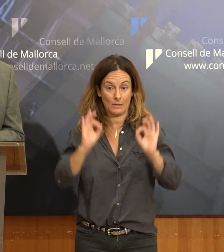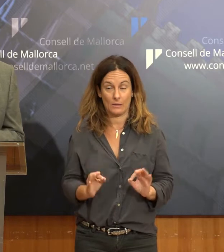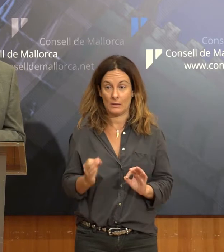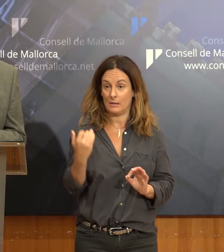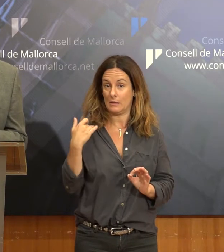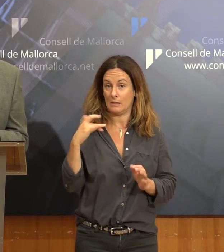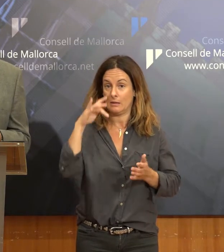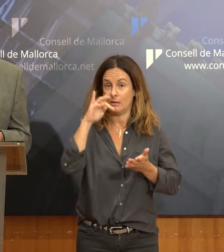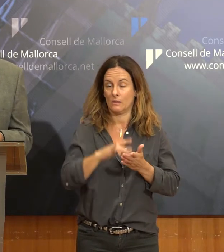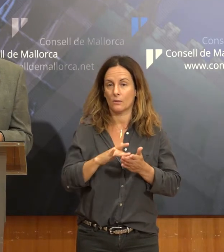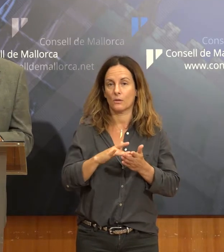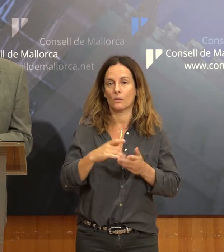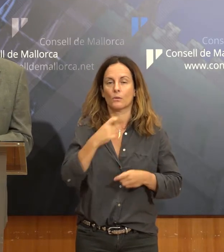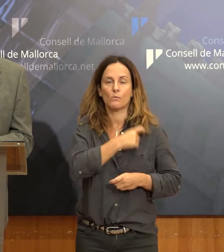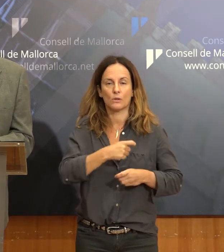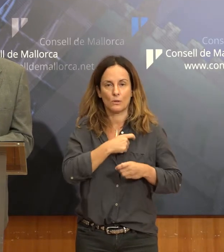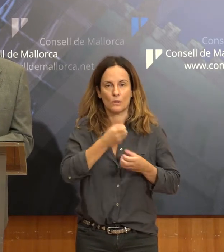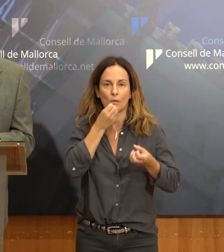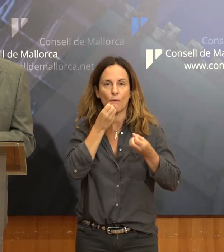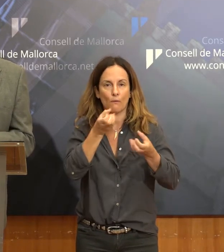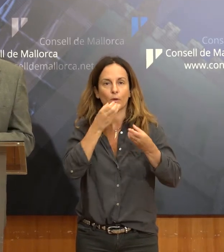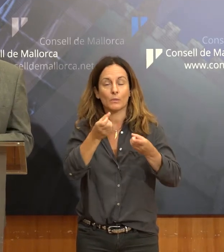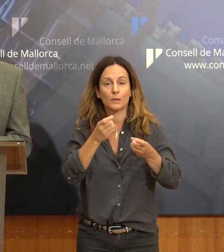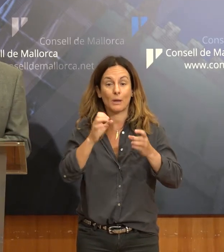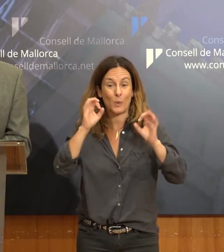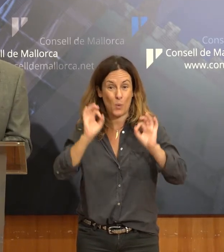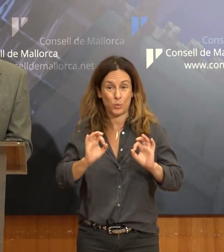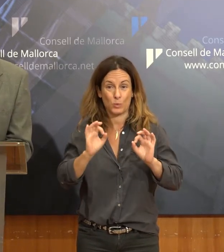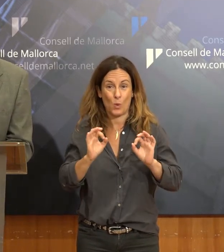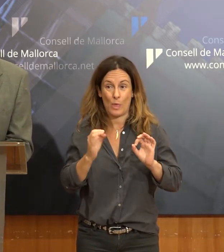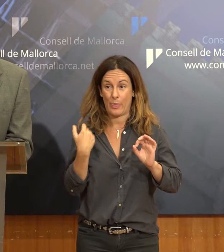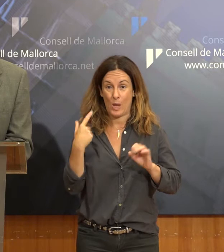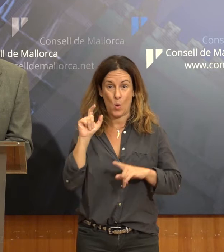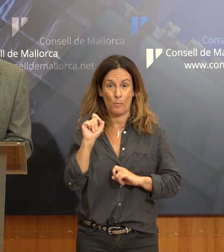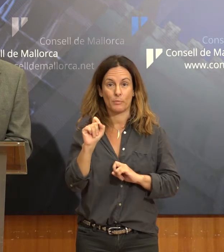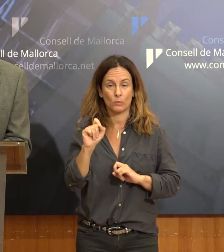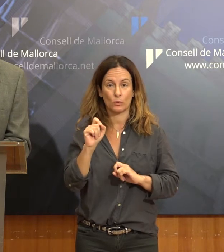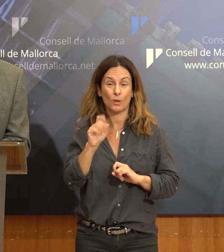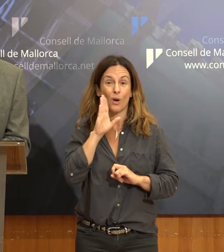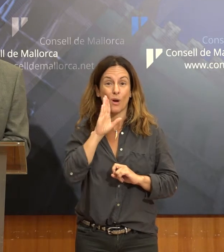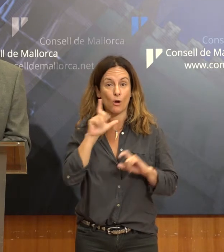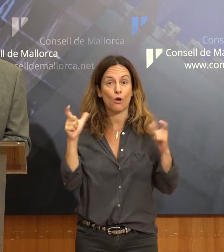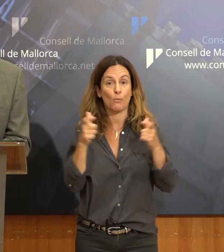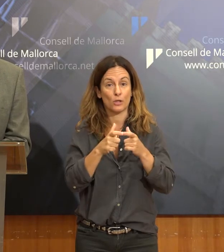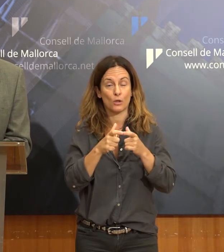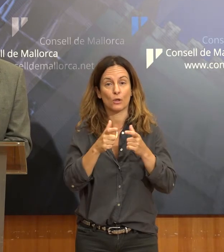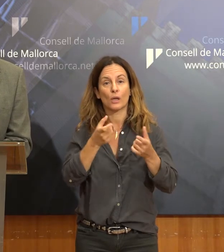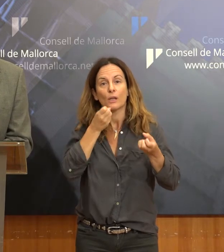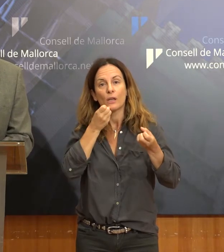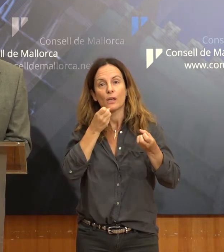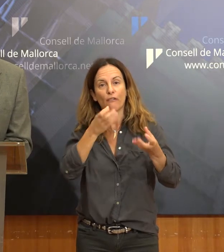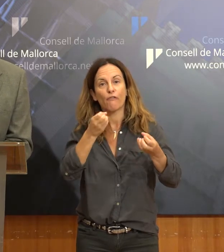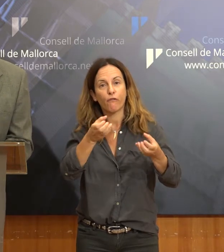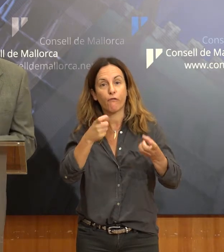la comissió informativa i just fa uns minuts que aquesta mateixa comissió informativa ha aprovat